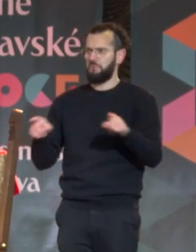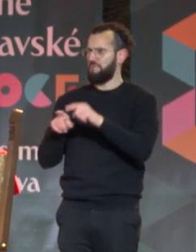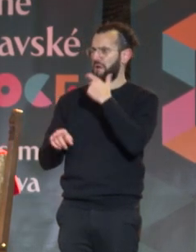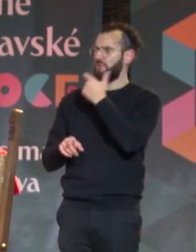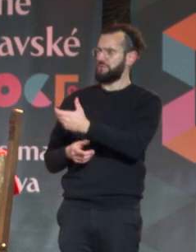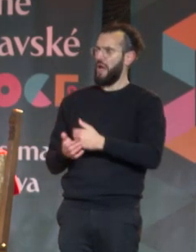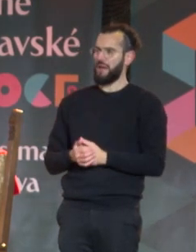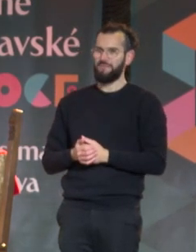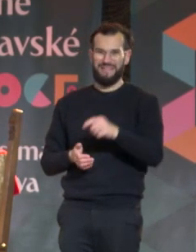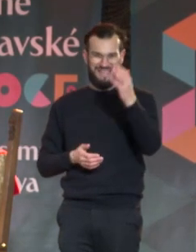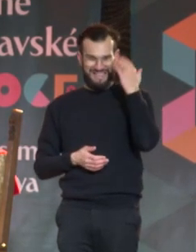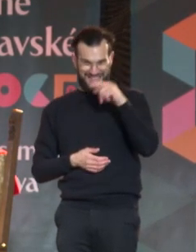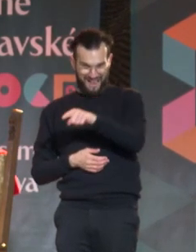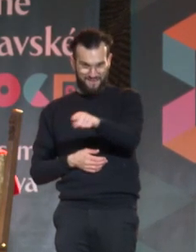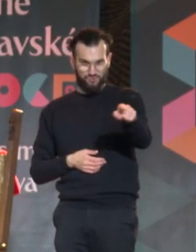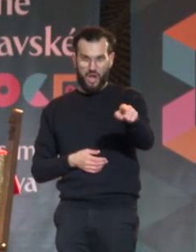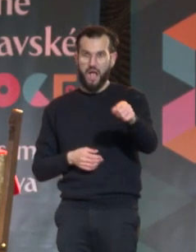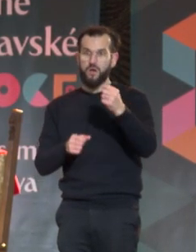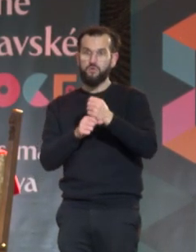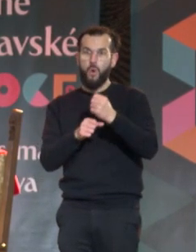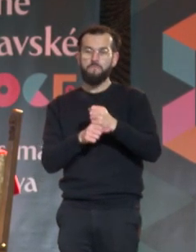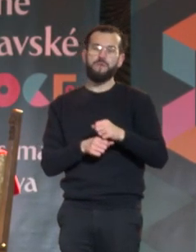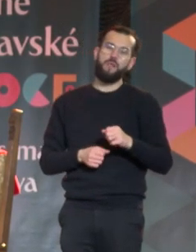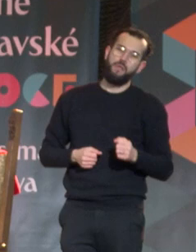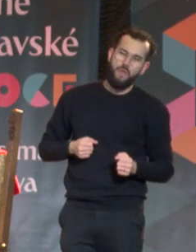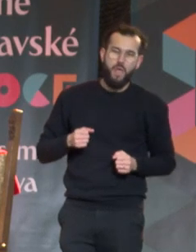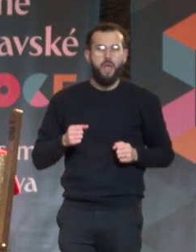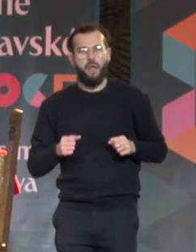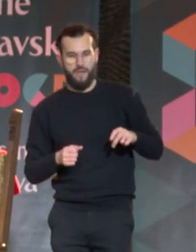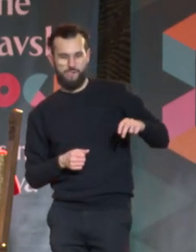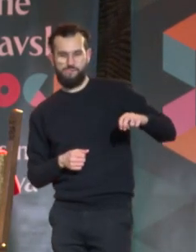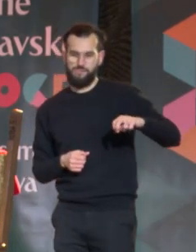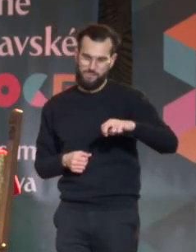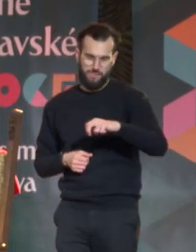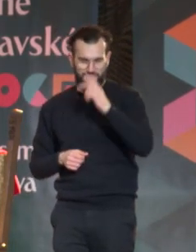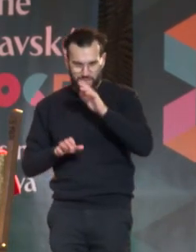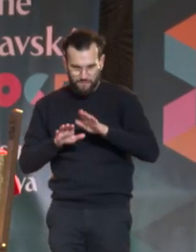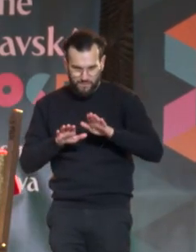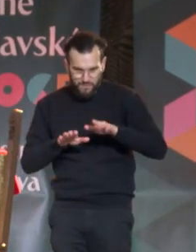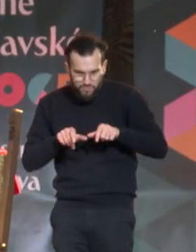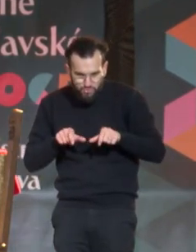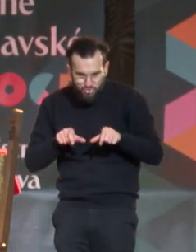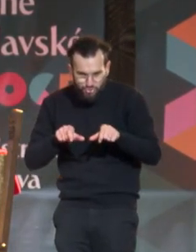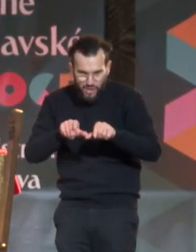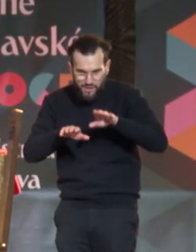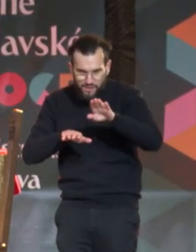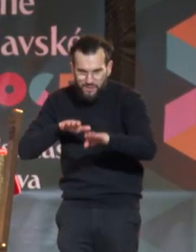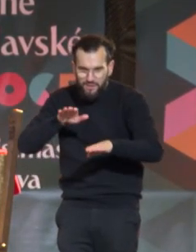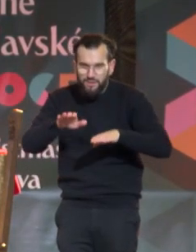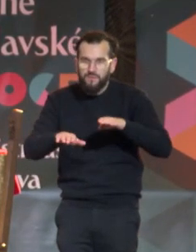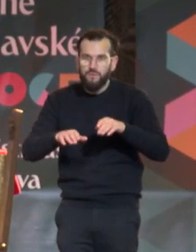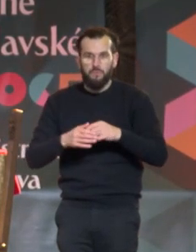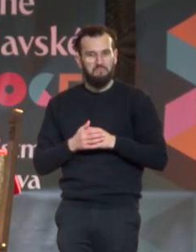Dievča sa brodí snehom, ťahá za sebou nohy, takže za ňou zostávajú čiary. To